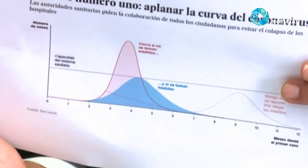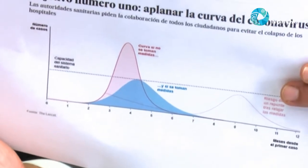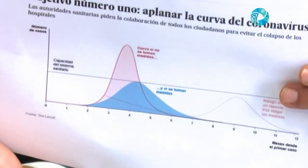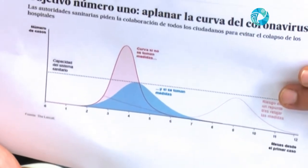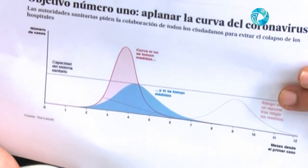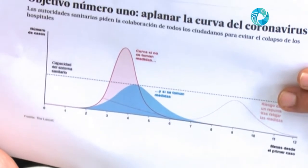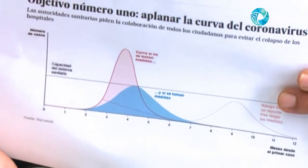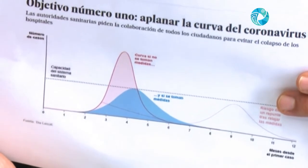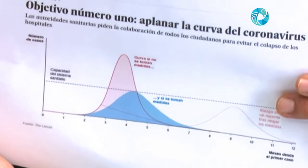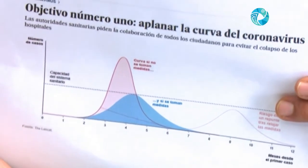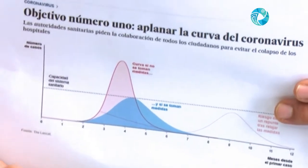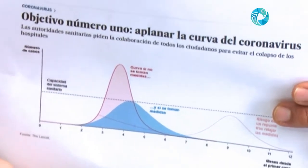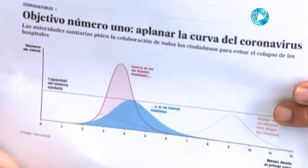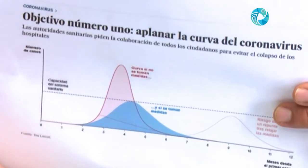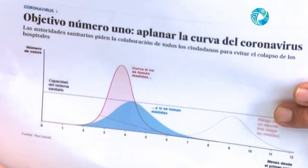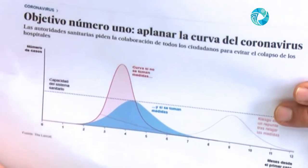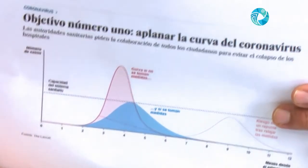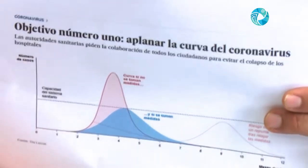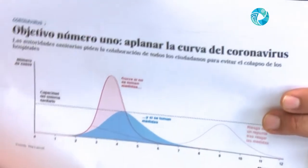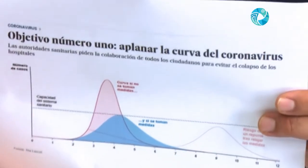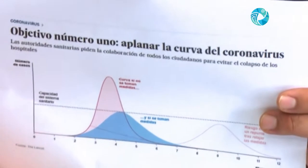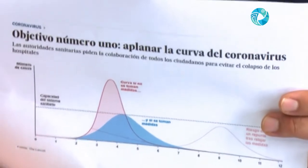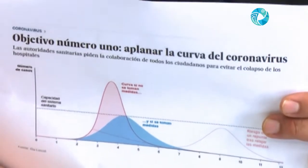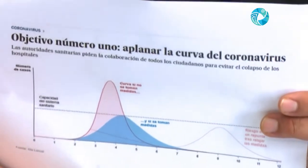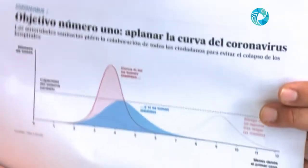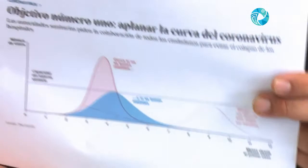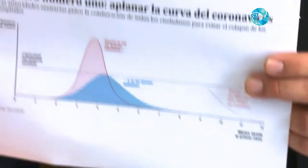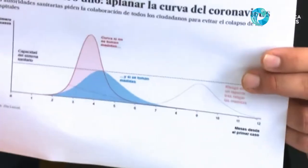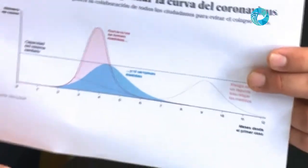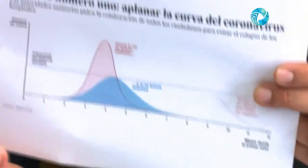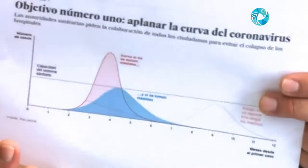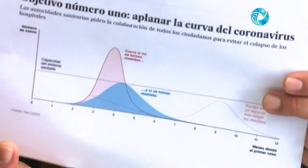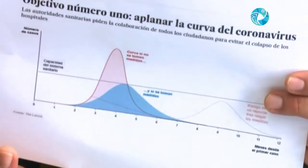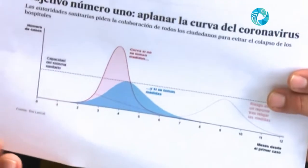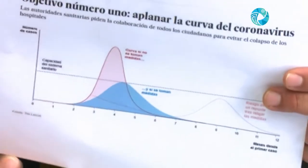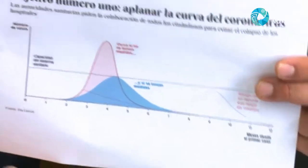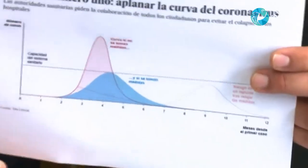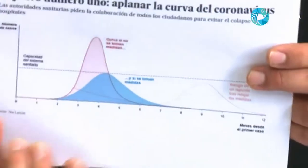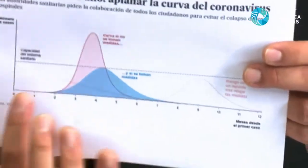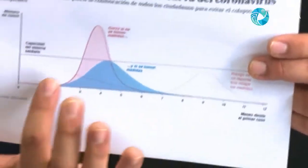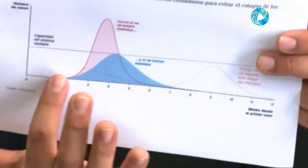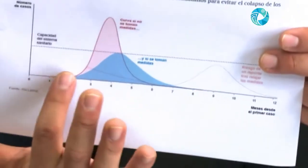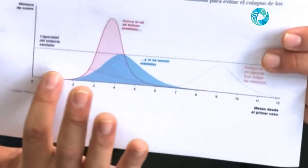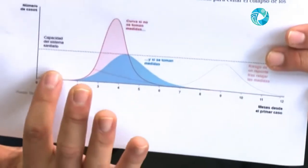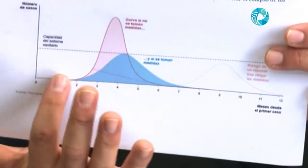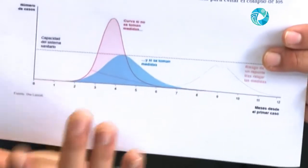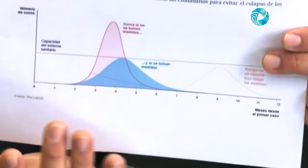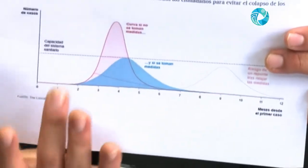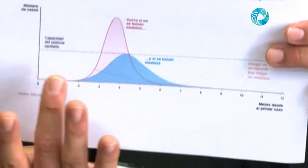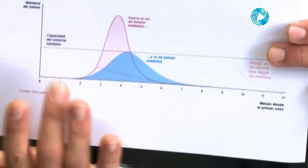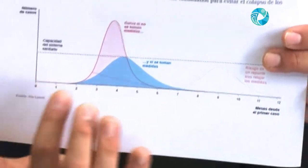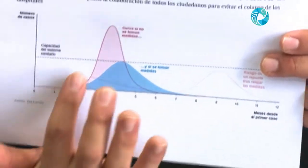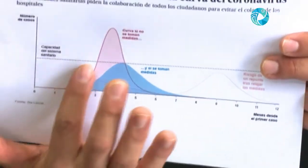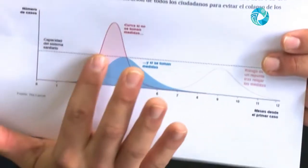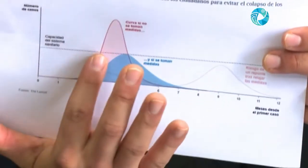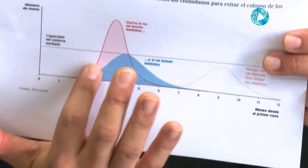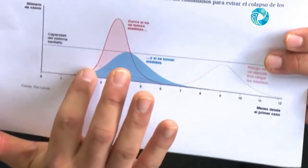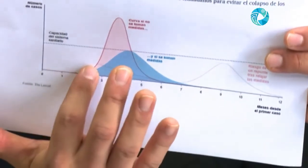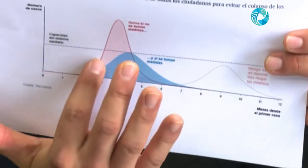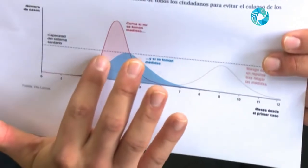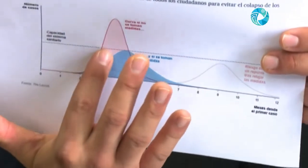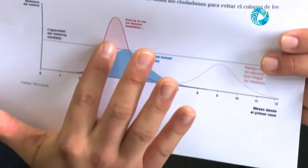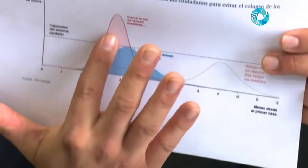salud. Sabemos que el virus es muy contagioso. Lo que se busca con las medidas de mitigación es no que